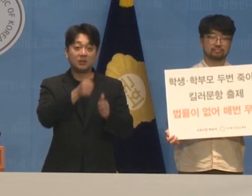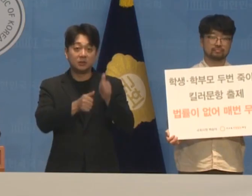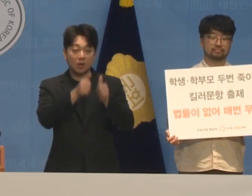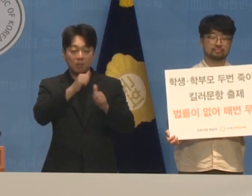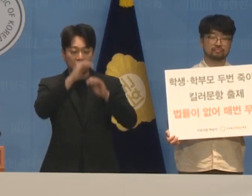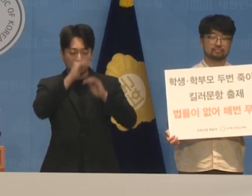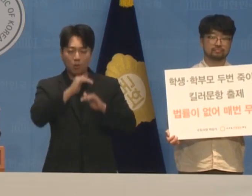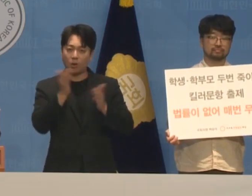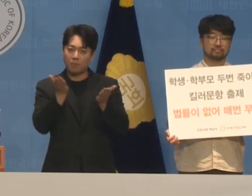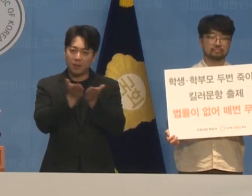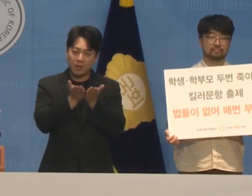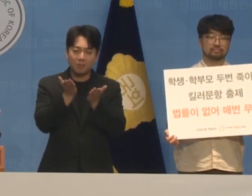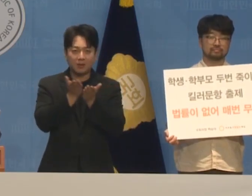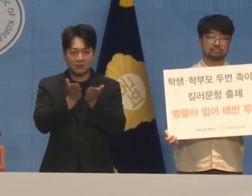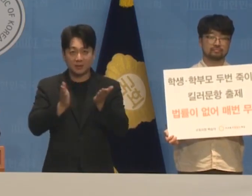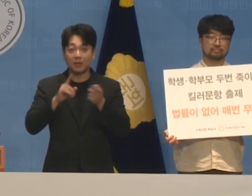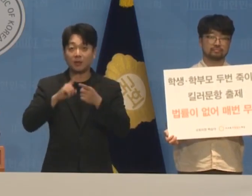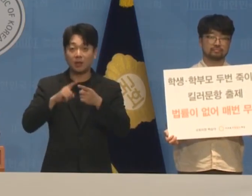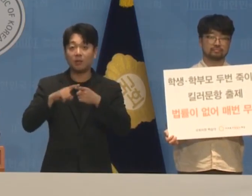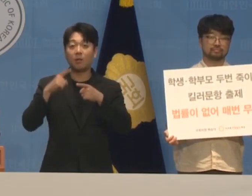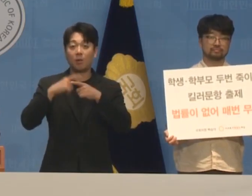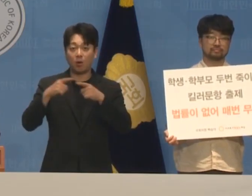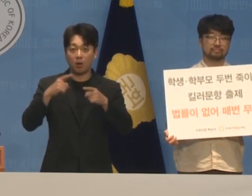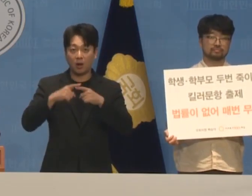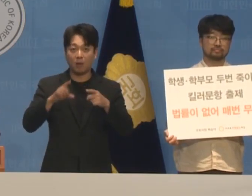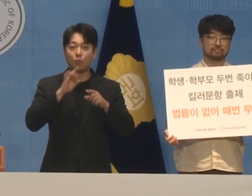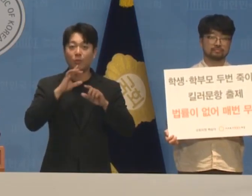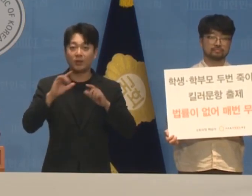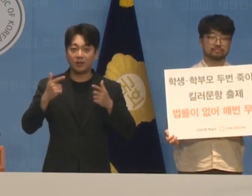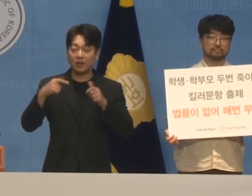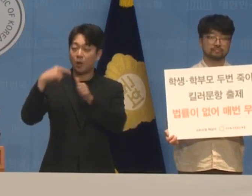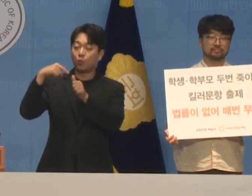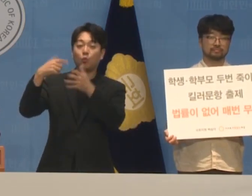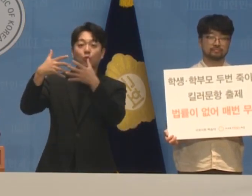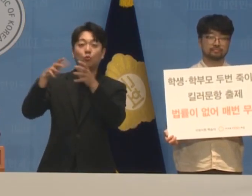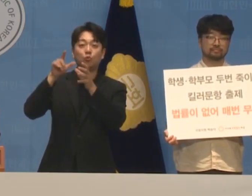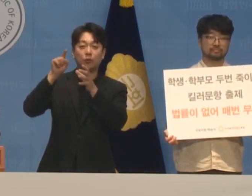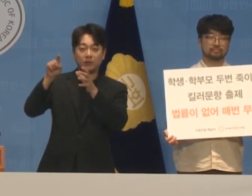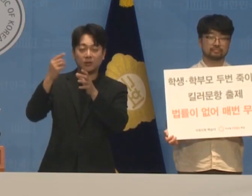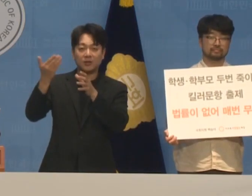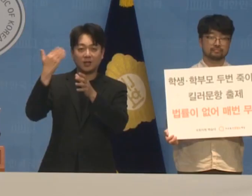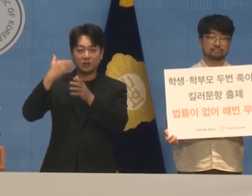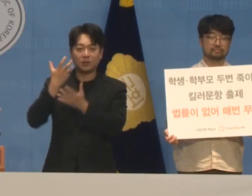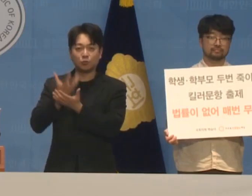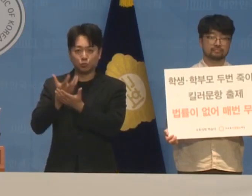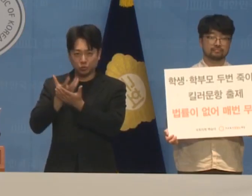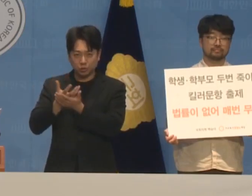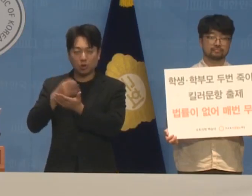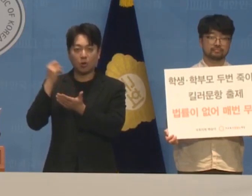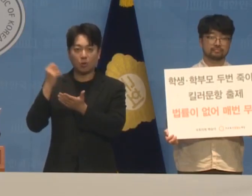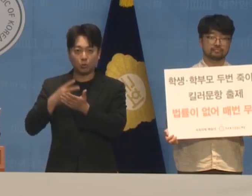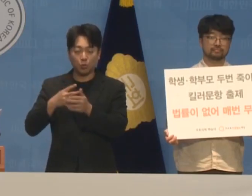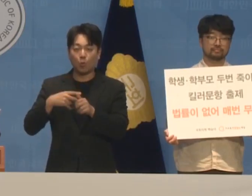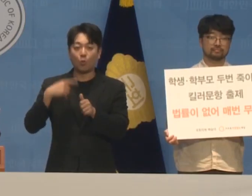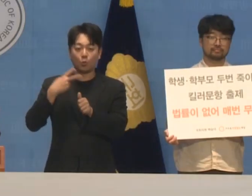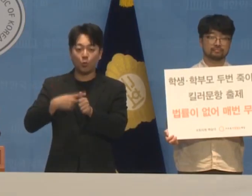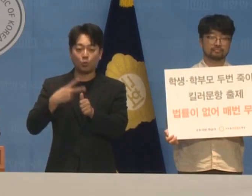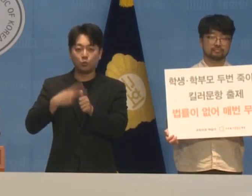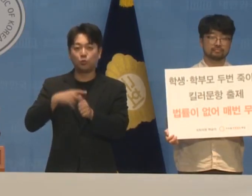기준이며 추가적으로 교육부에서 발행한 이전 교육과정 문서, 교육과정 교수학습 자료와